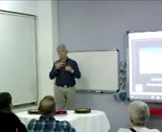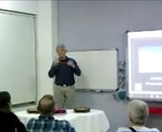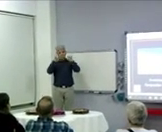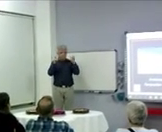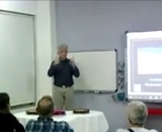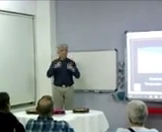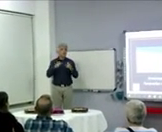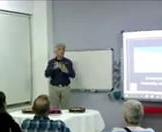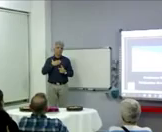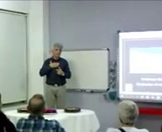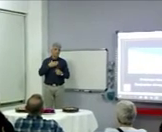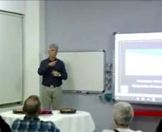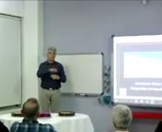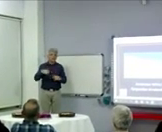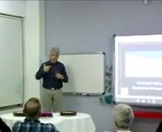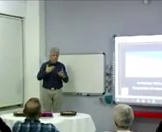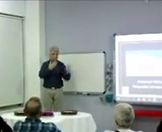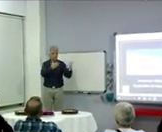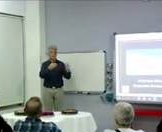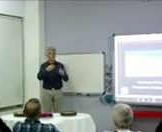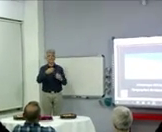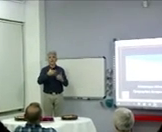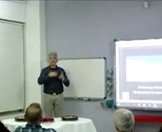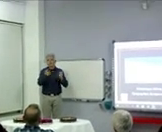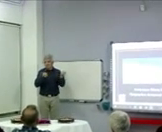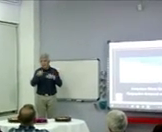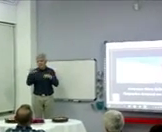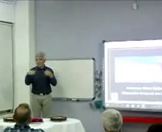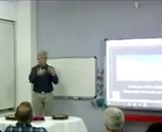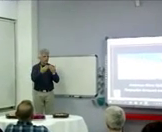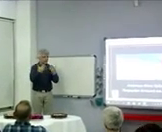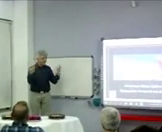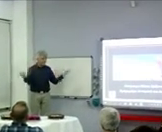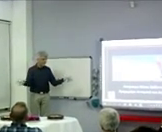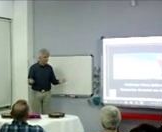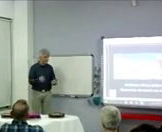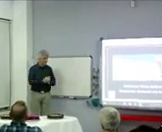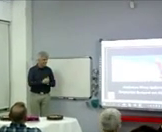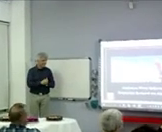Gracias.